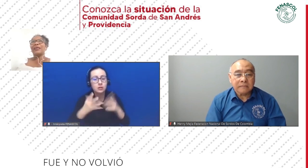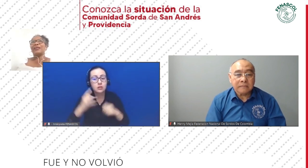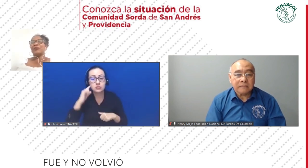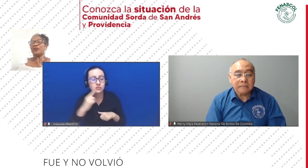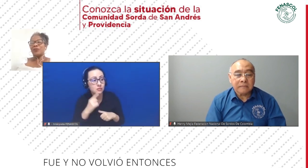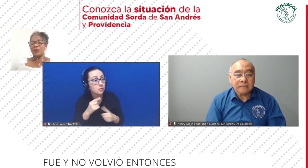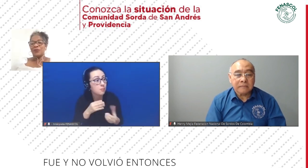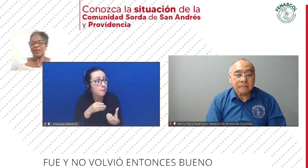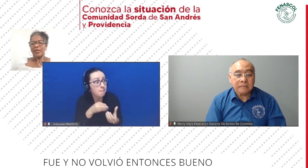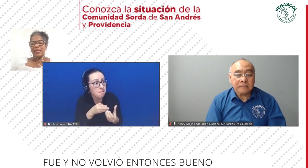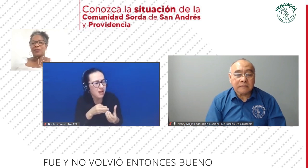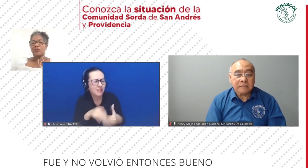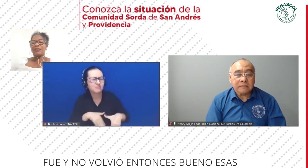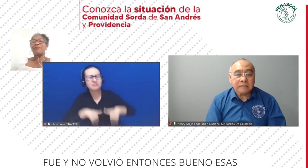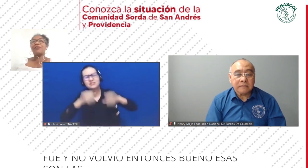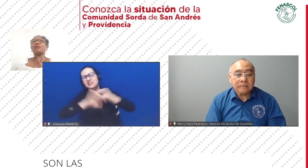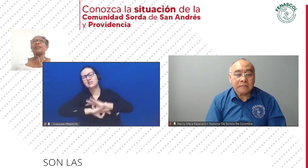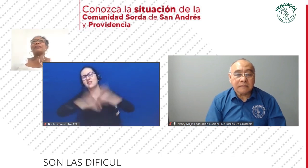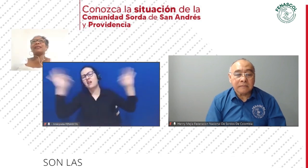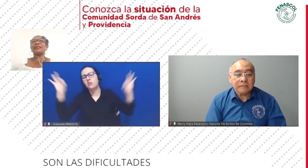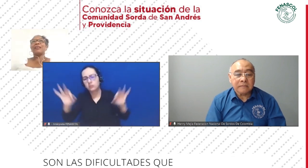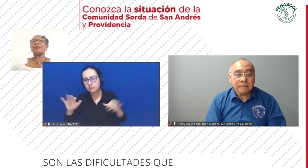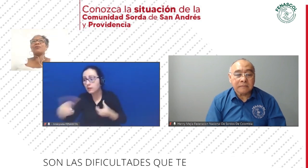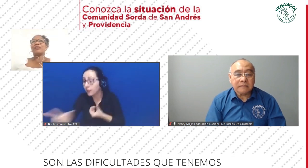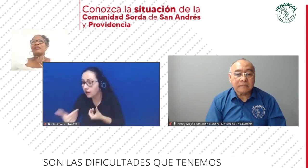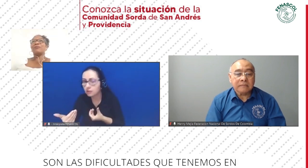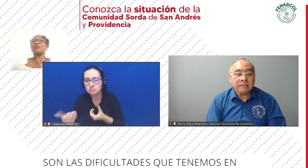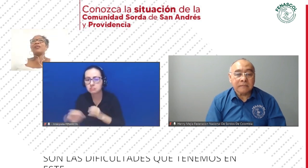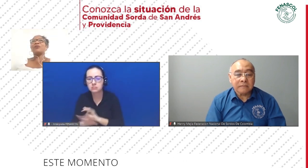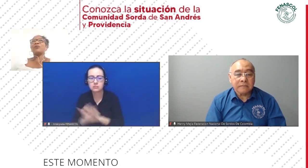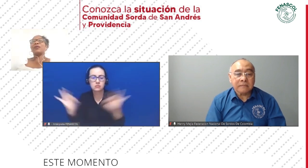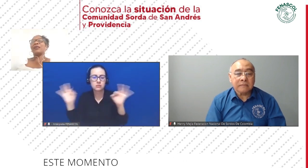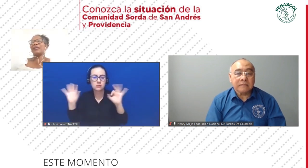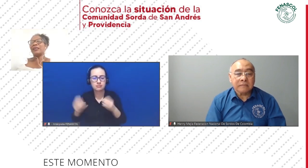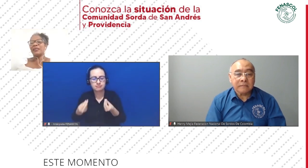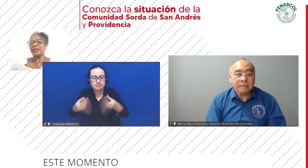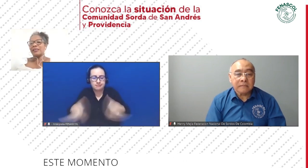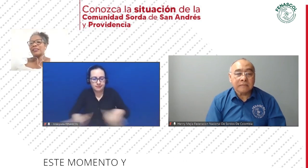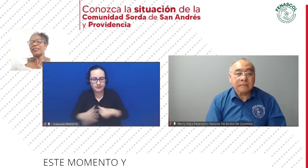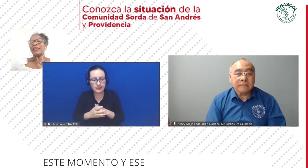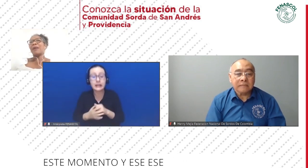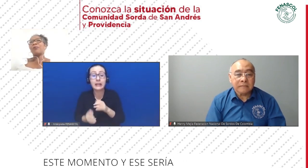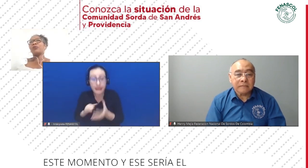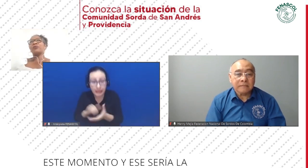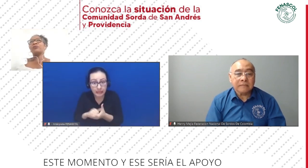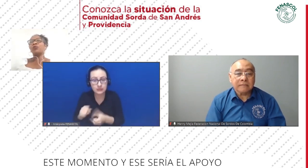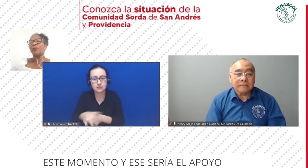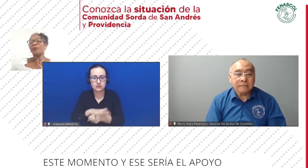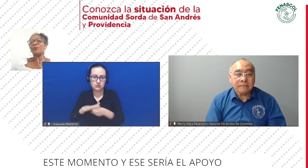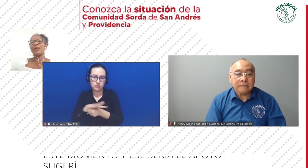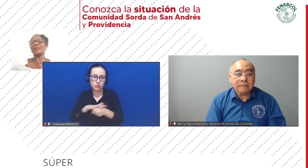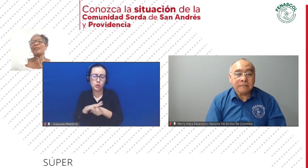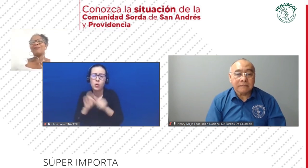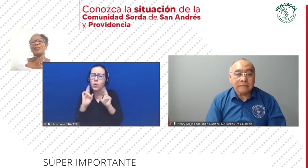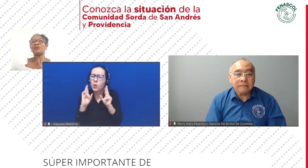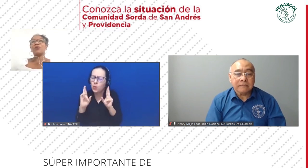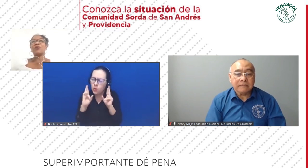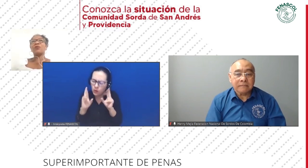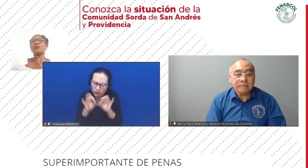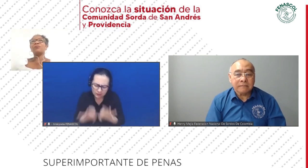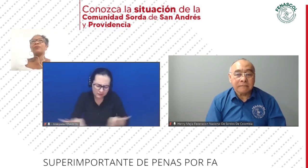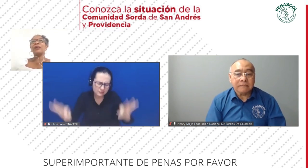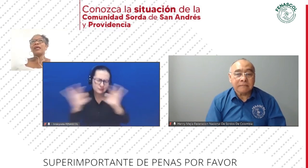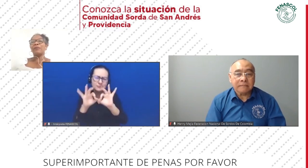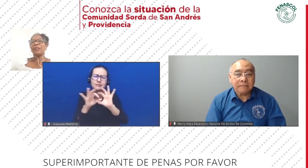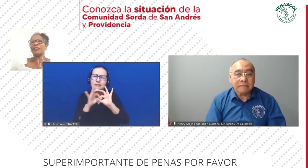entonces bueno esas son las dificultades que tenemos en ese momento y ese sería el apoyo súper importante de penas